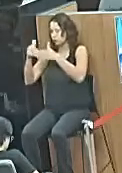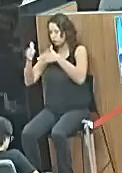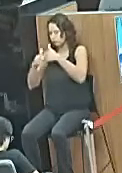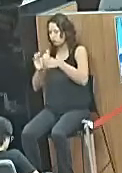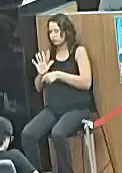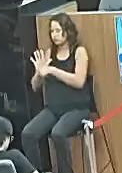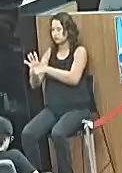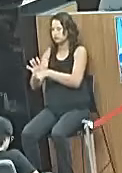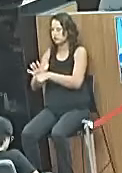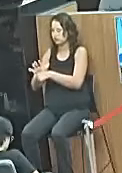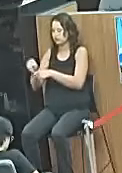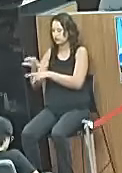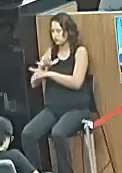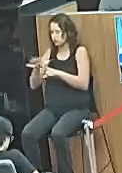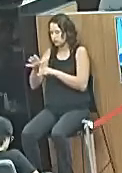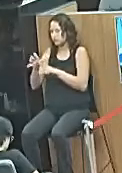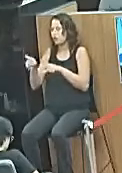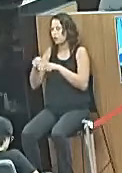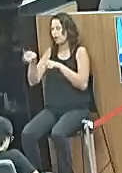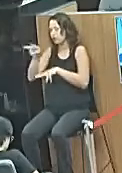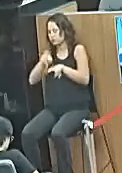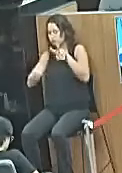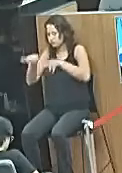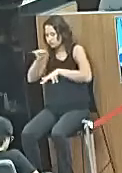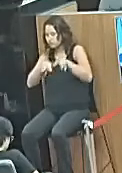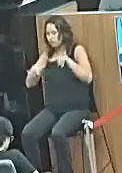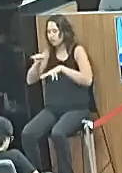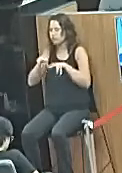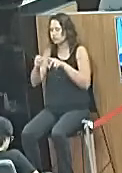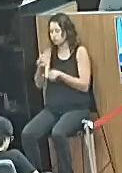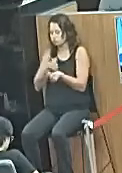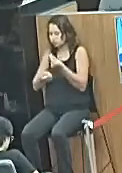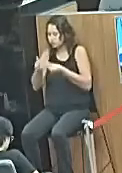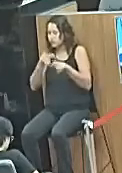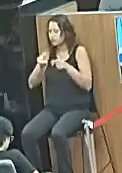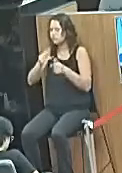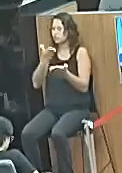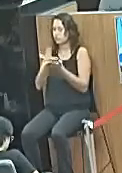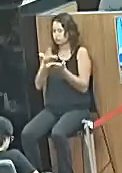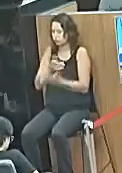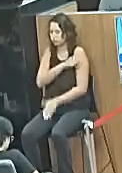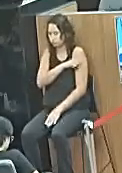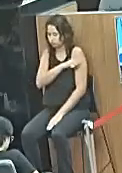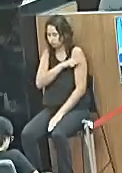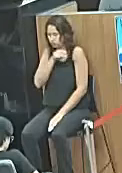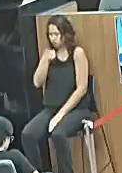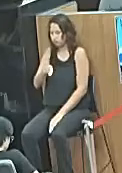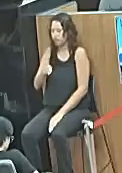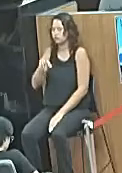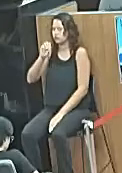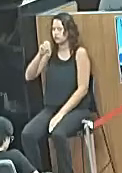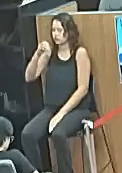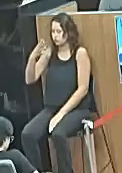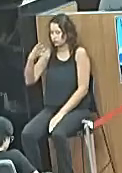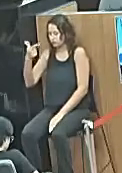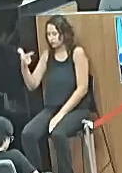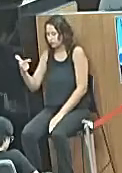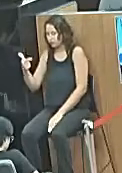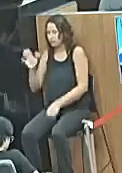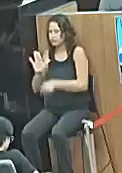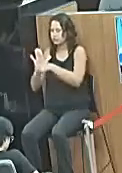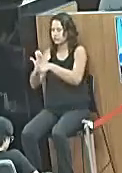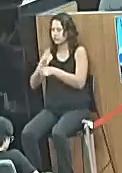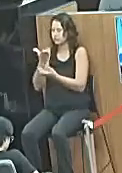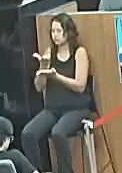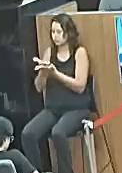para análise socioeconômica dos estudantes da unimontes no âmbito da ação 4172 assistência estudantil